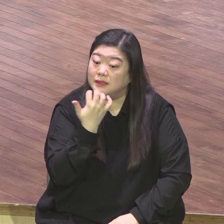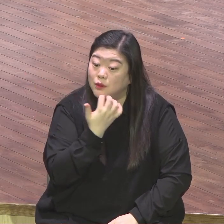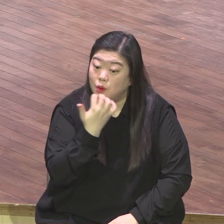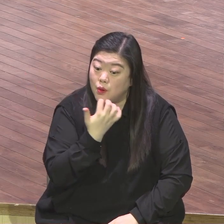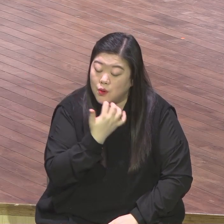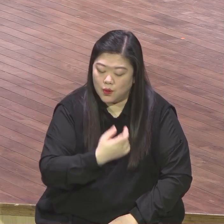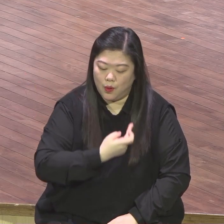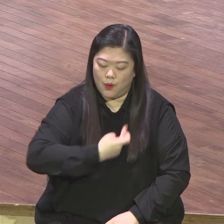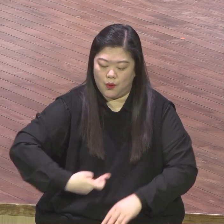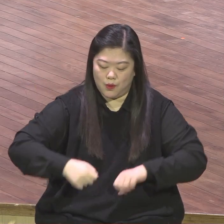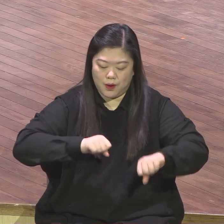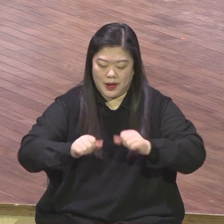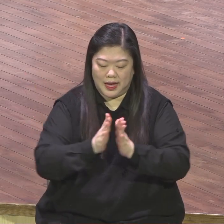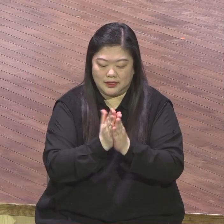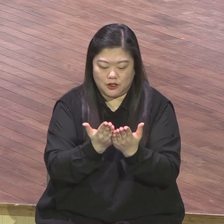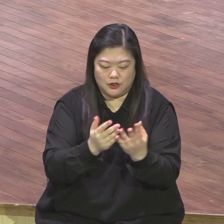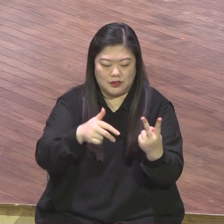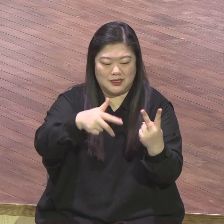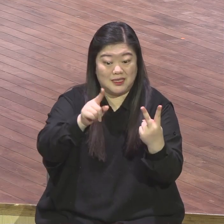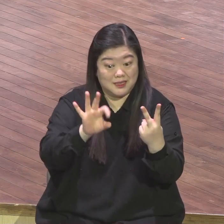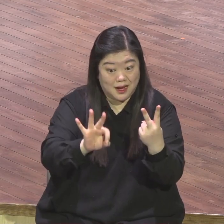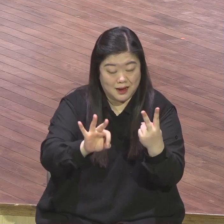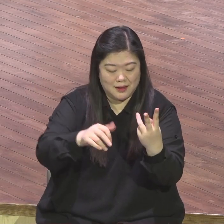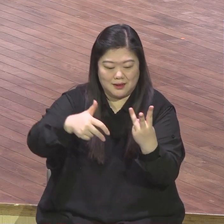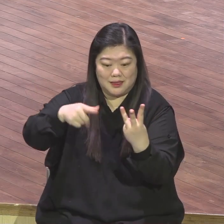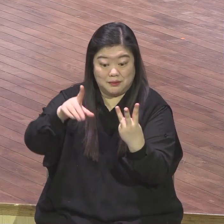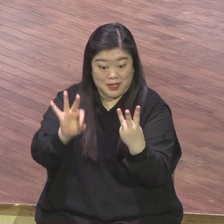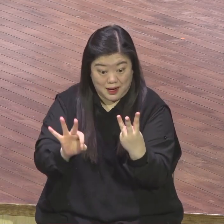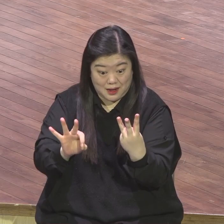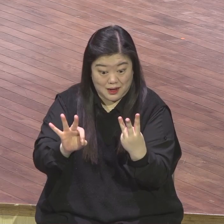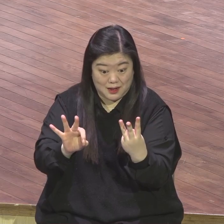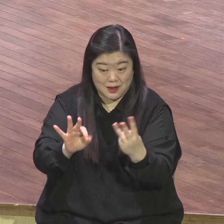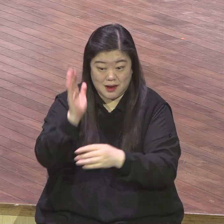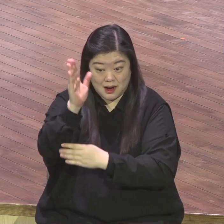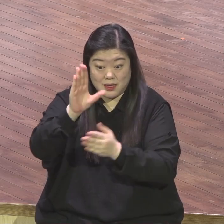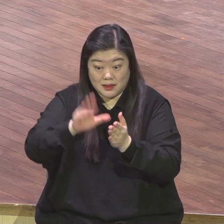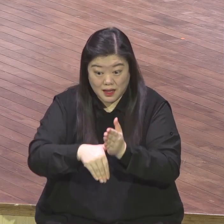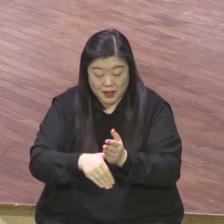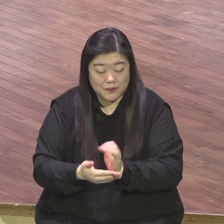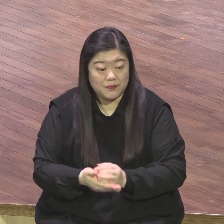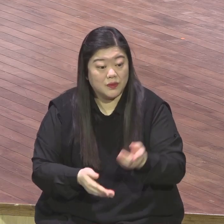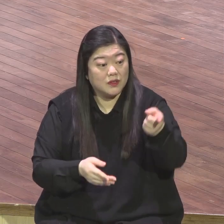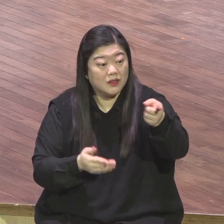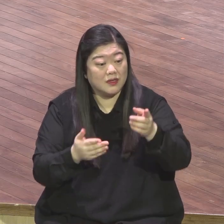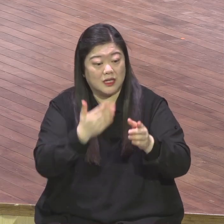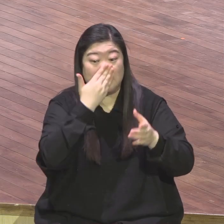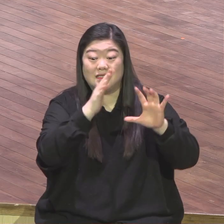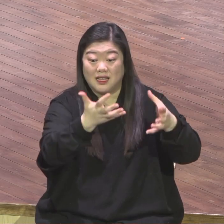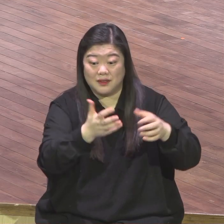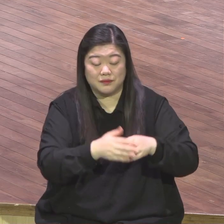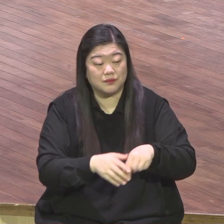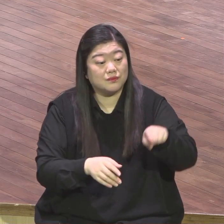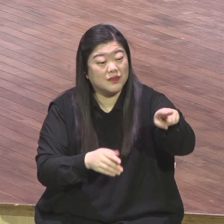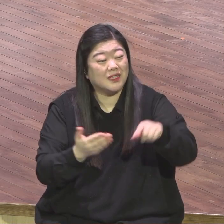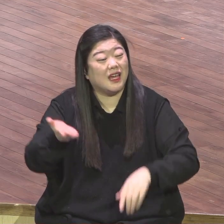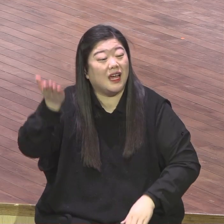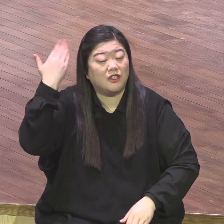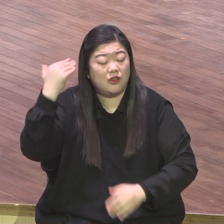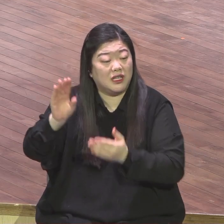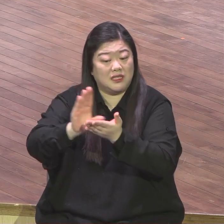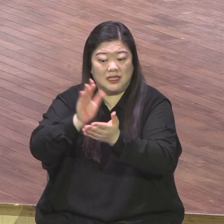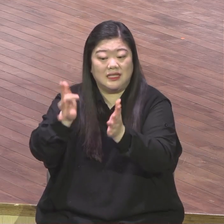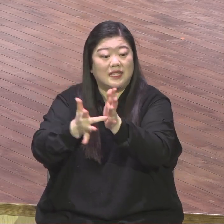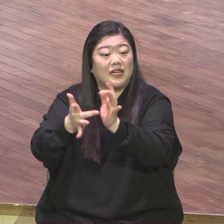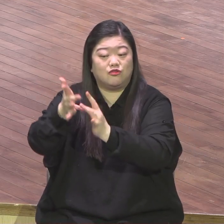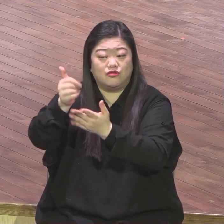3장에 계속해서 메시지를 선포할 때도 너희가 죽인 그 예수가 그리스도고